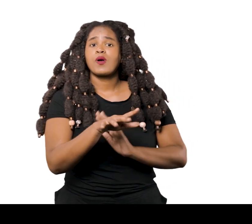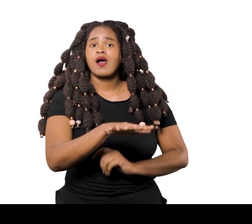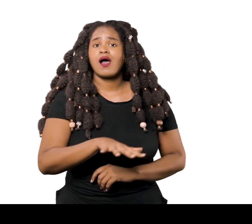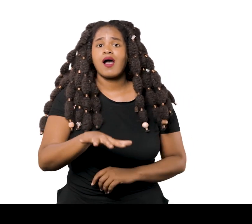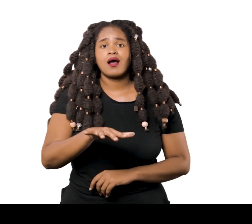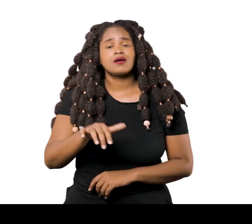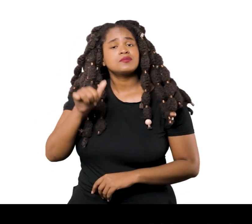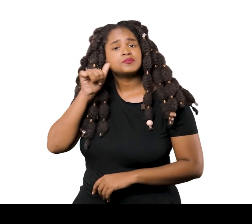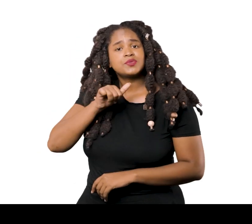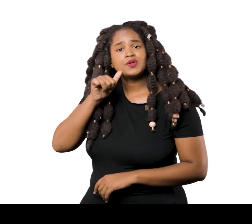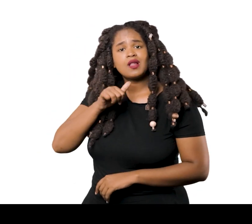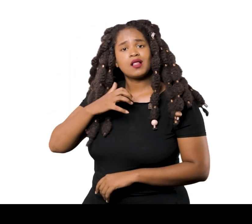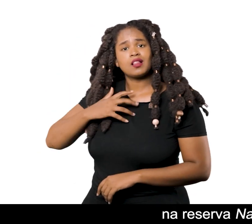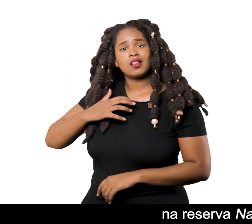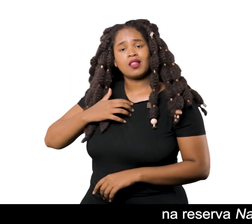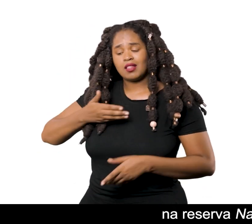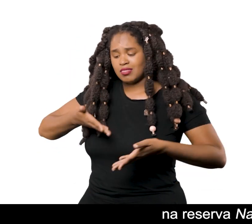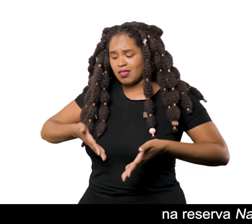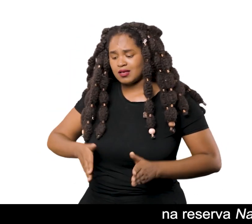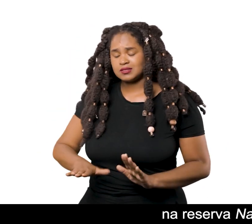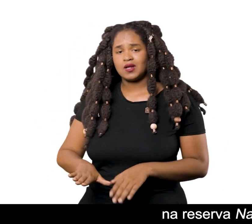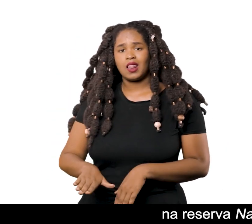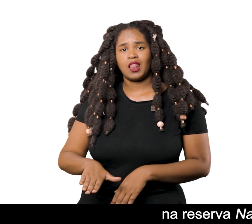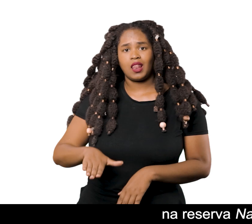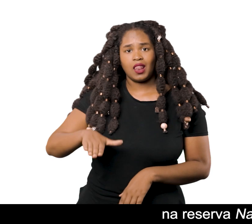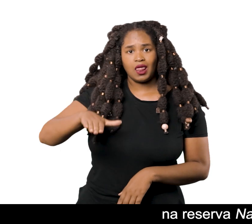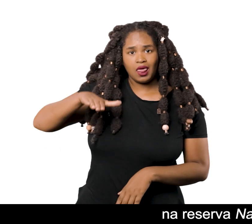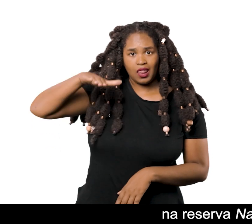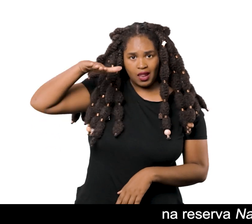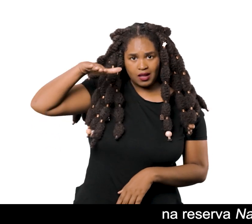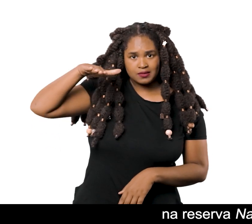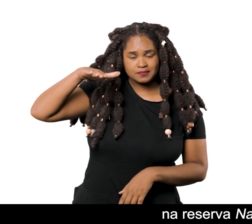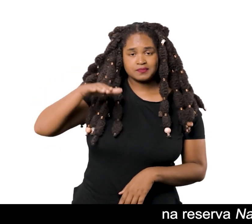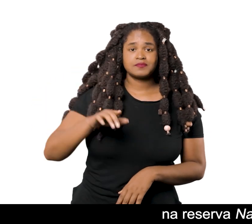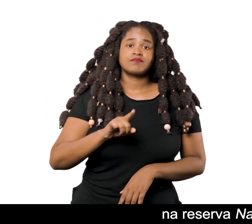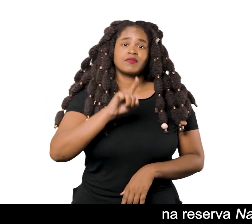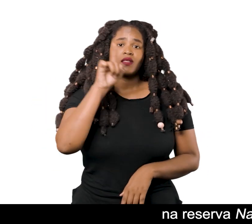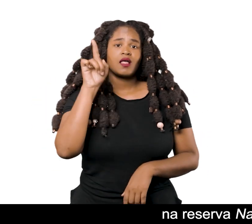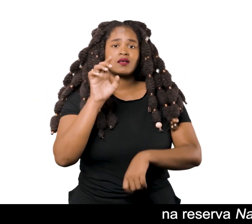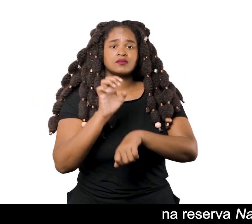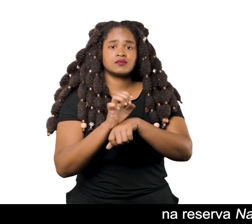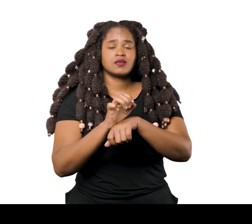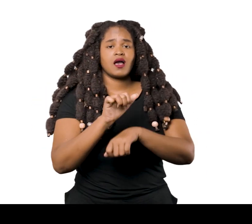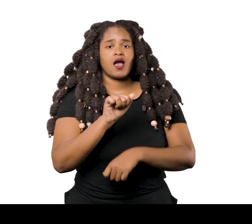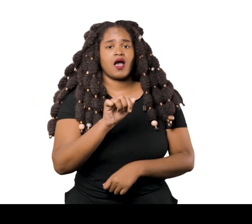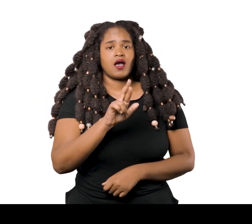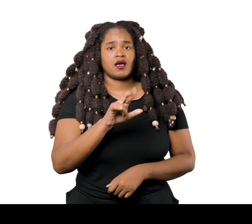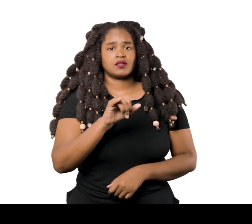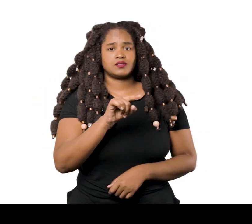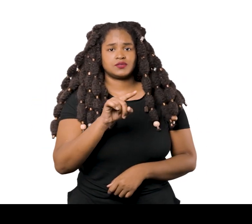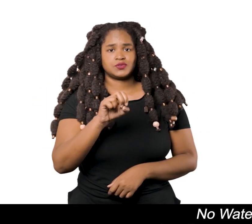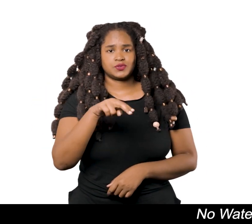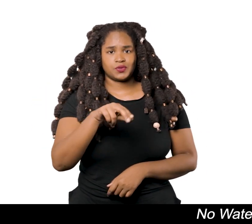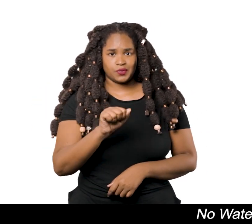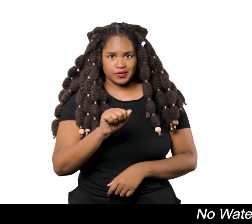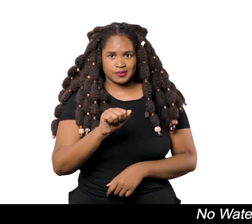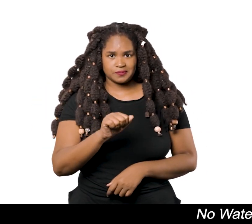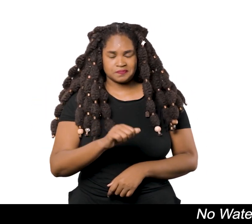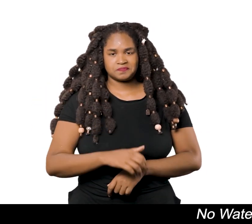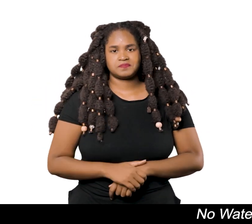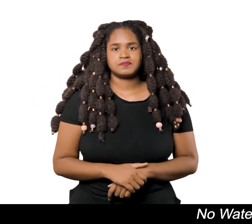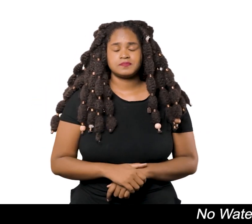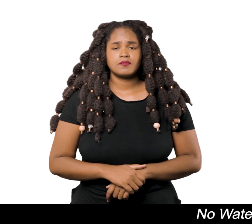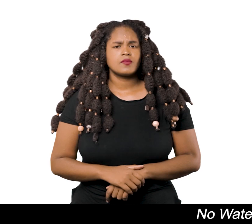território onde ela nasceu e cresceu, na reserva Navajo Nation, estado do Arizona. No